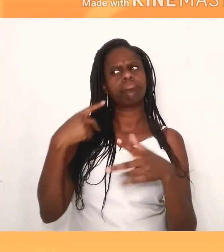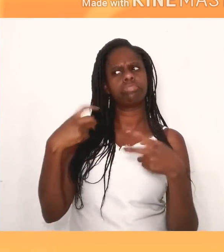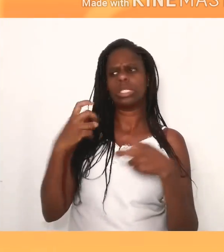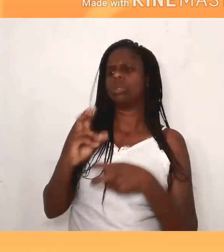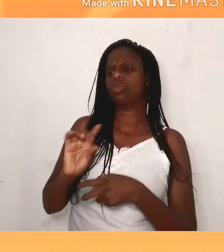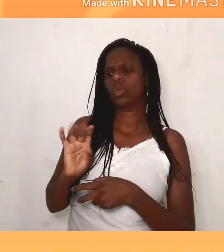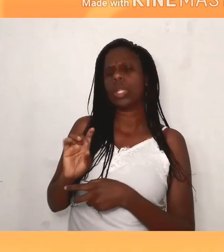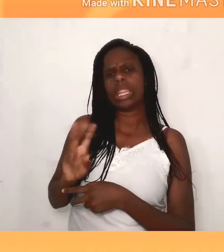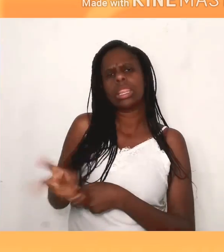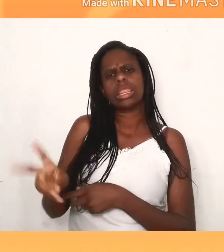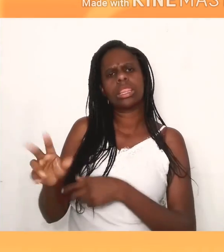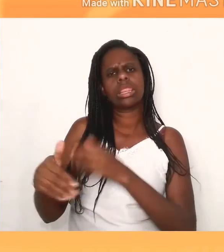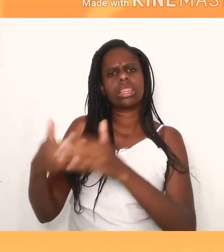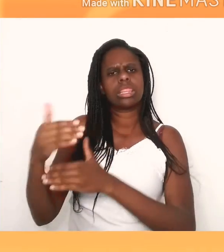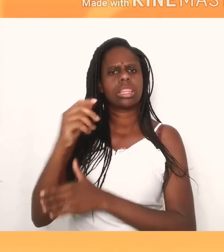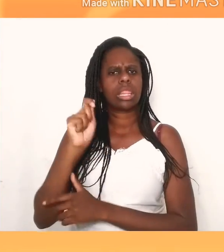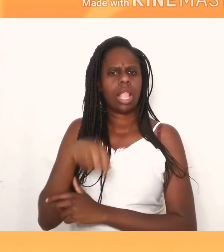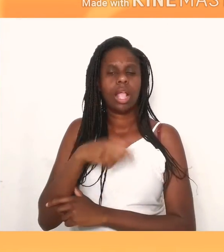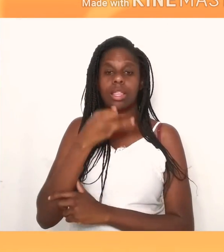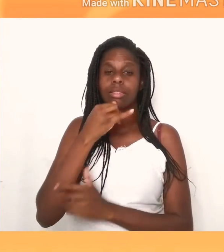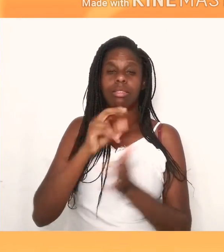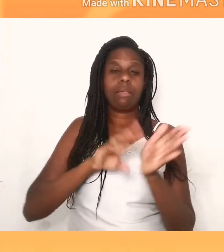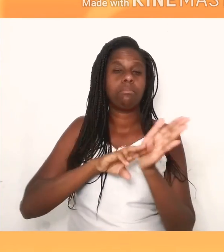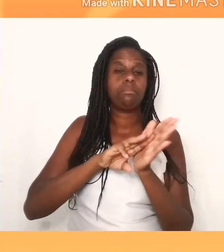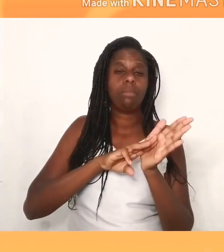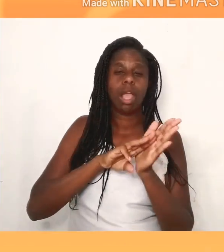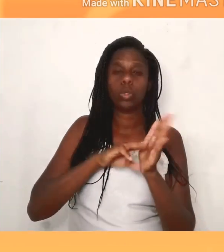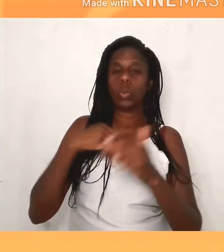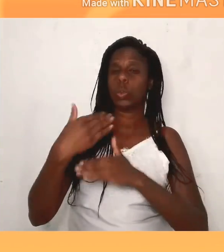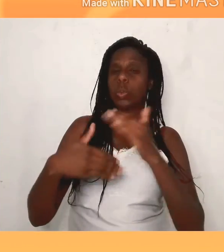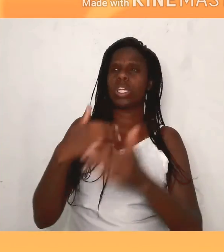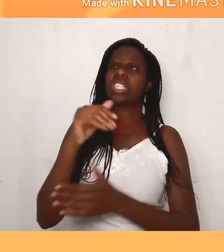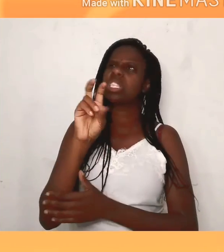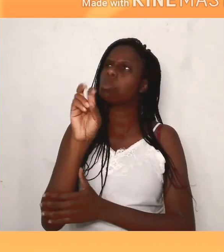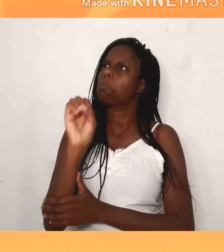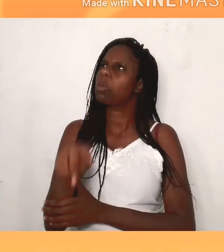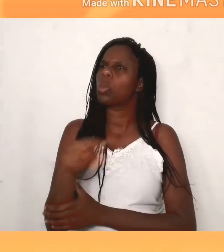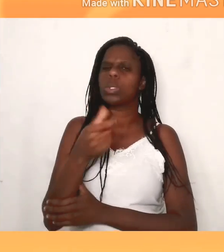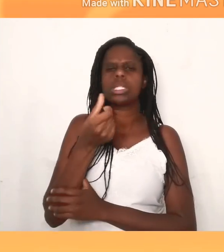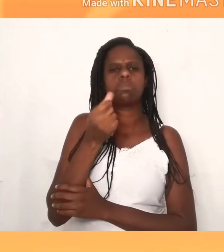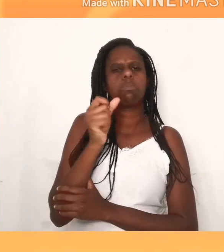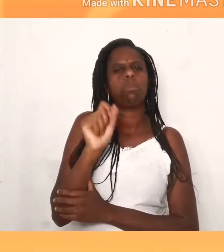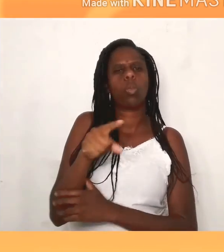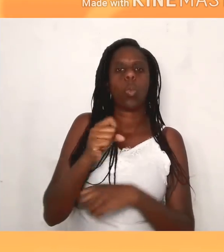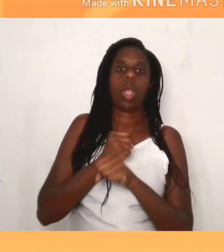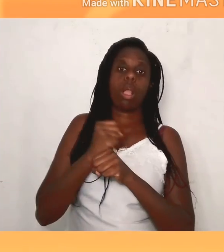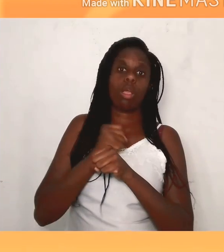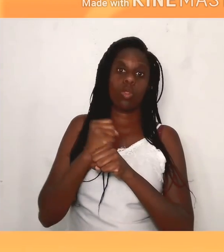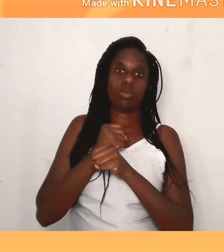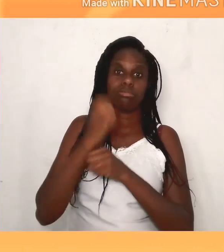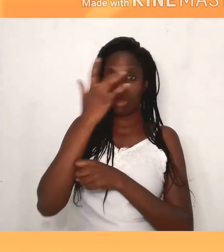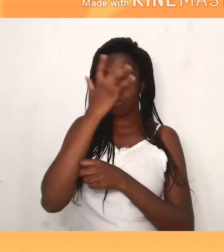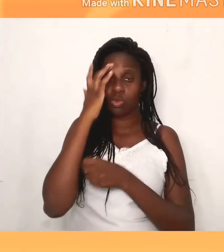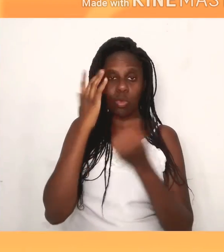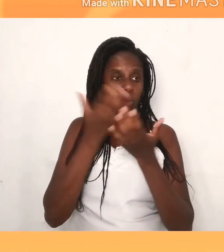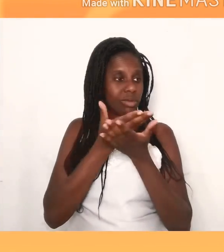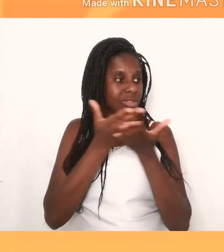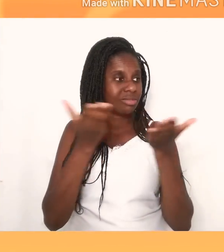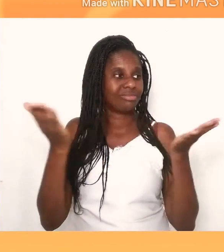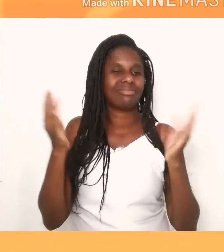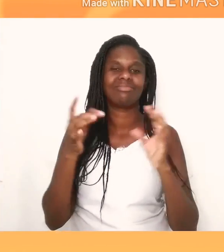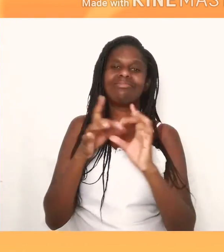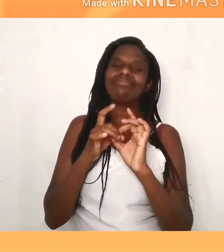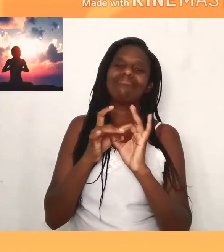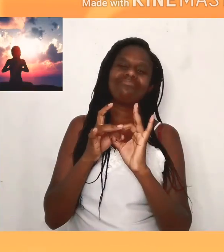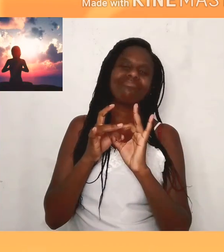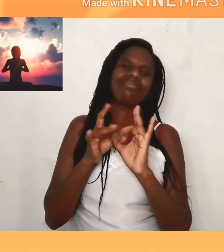tem métodos desenvolvidos há 5.000, 6.000 anos, né? Que estão aí para todas as